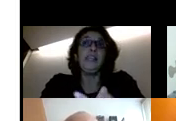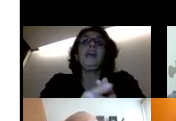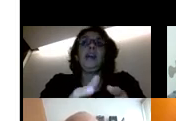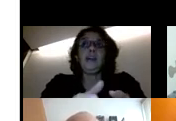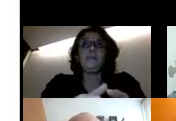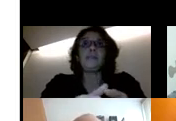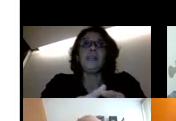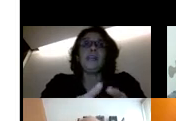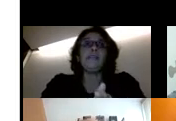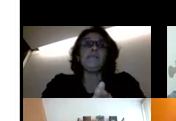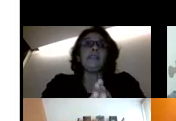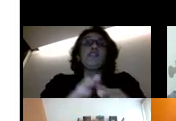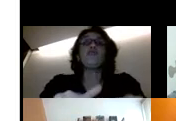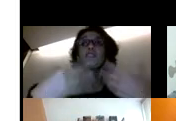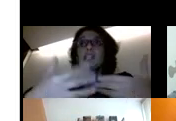es